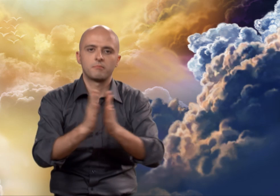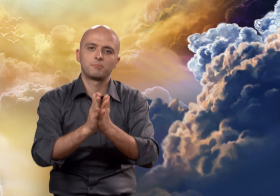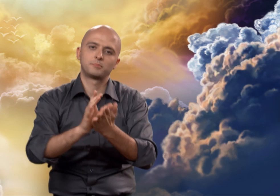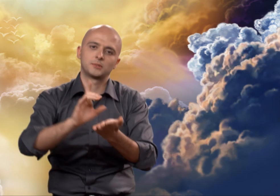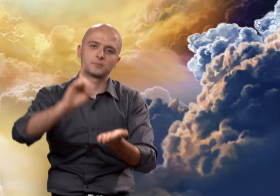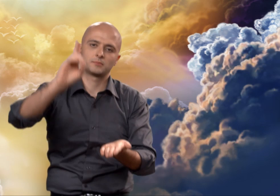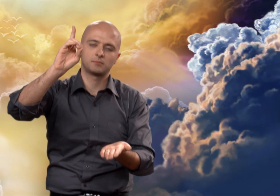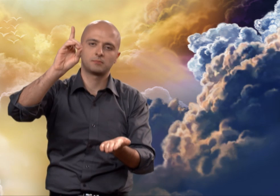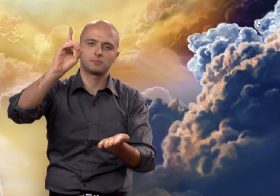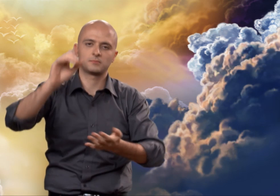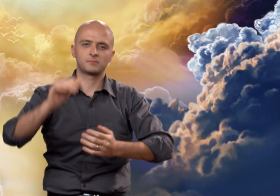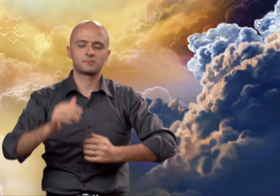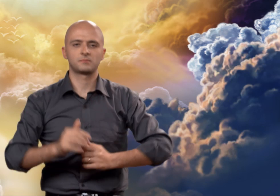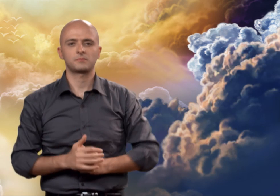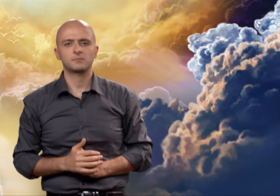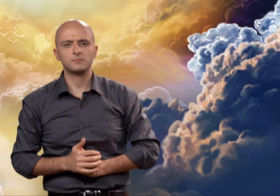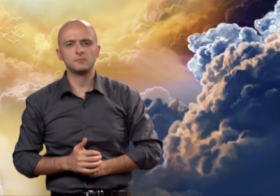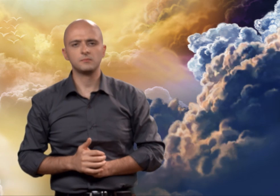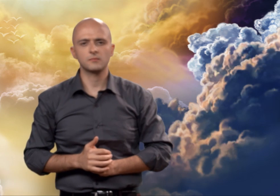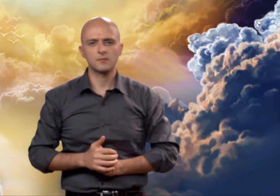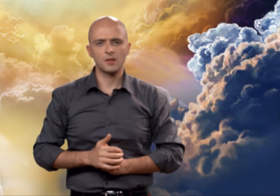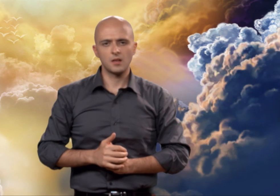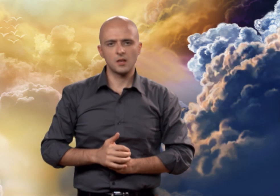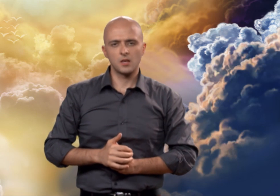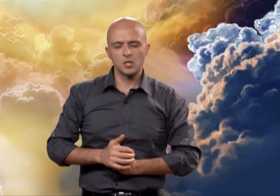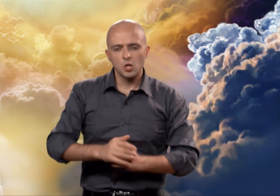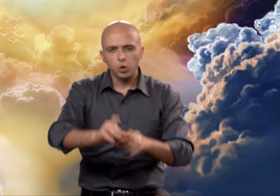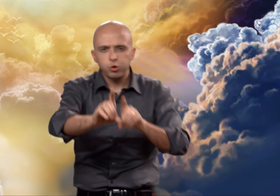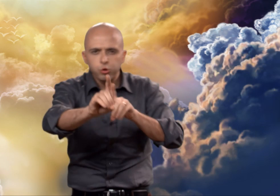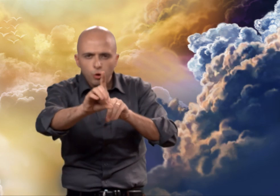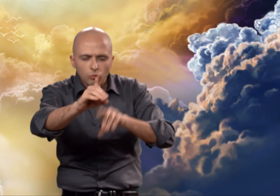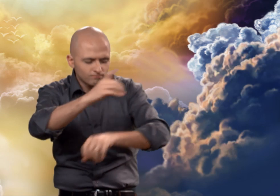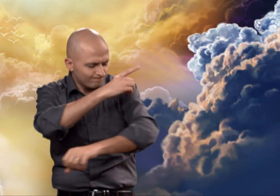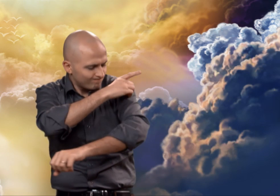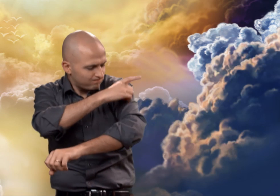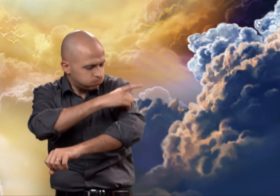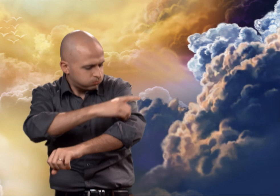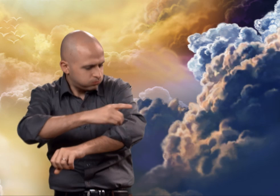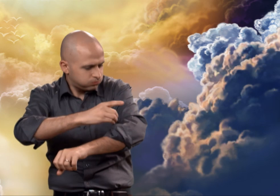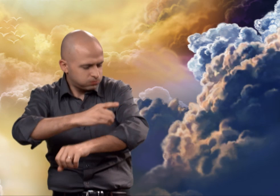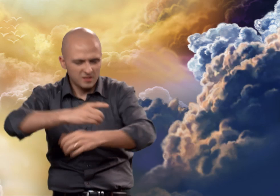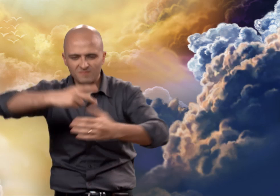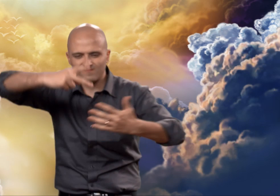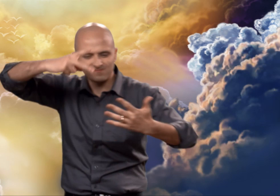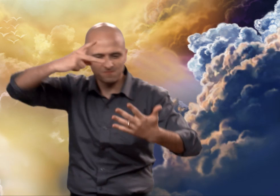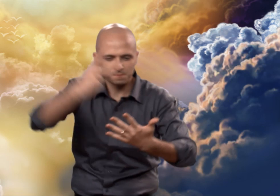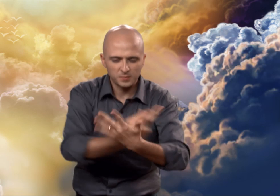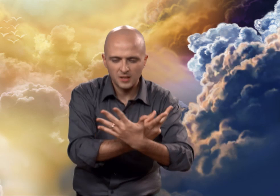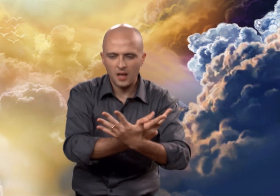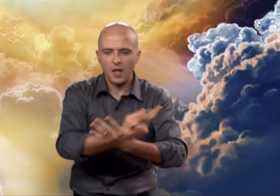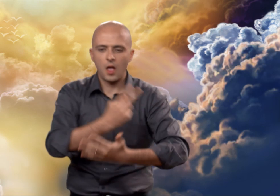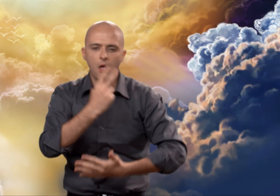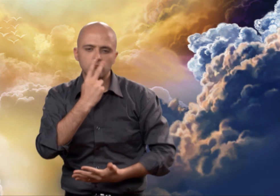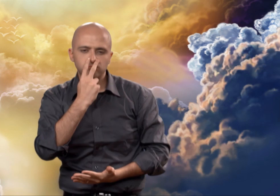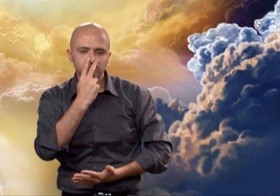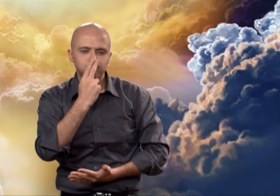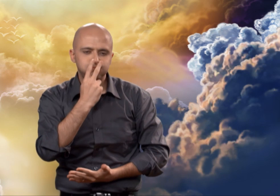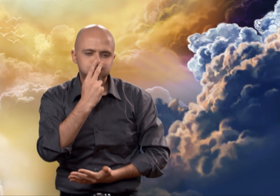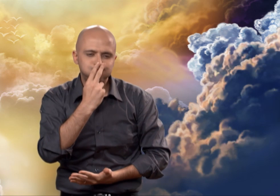os soldados de Cristo, enquanto fica em espreita, pronto para destruir todos aqueles que se arriscam a penetrar em seu